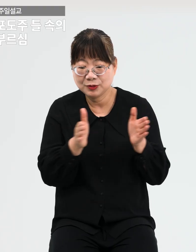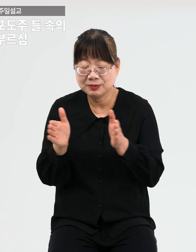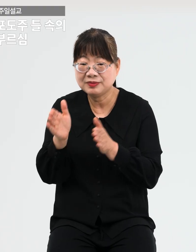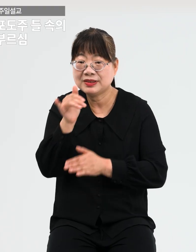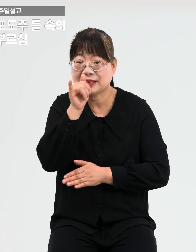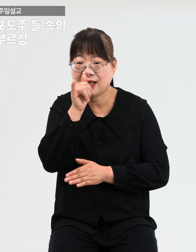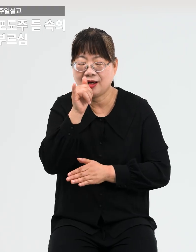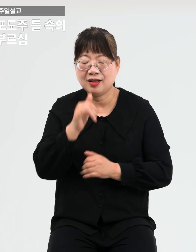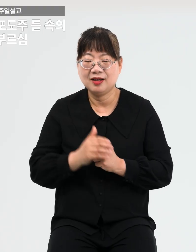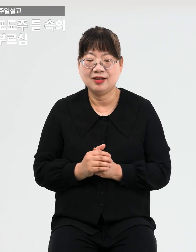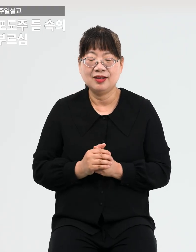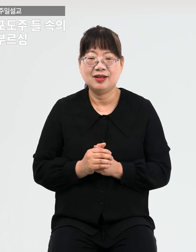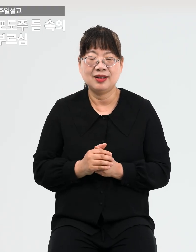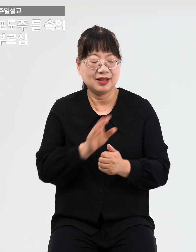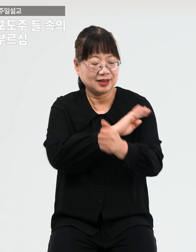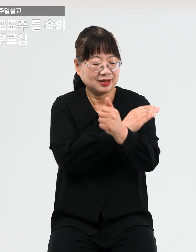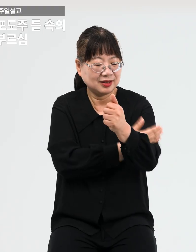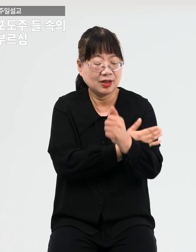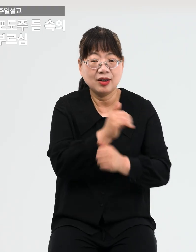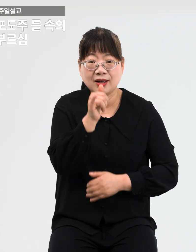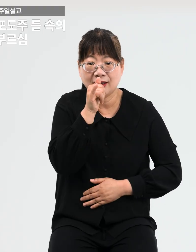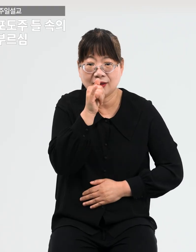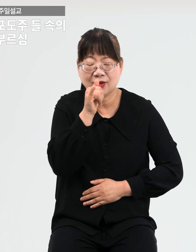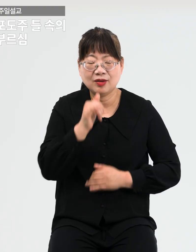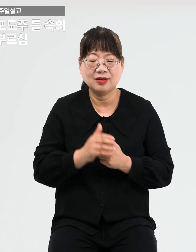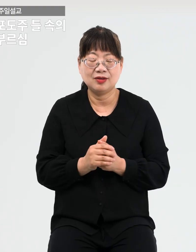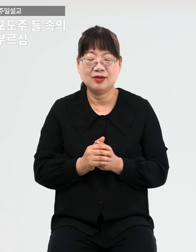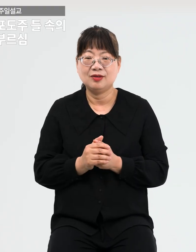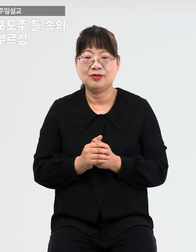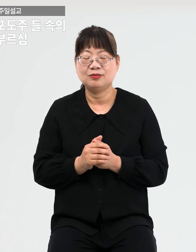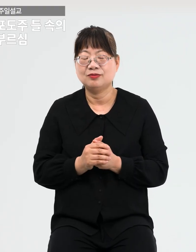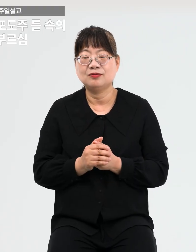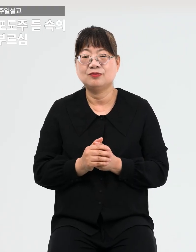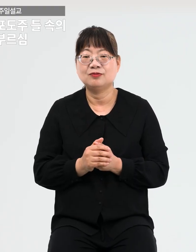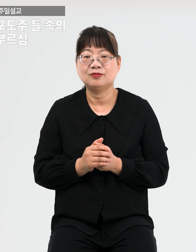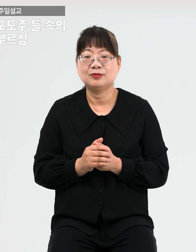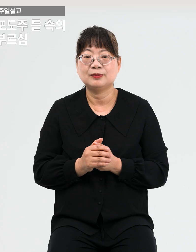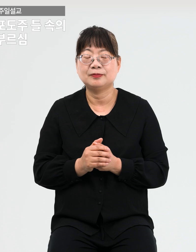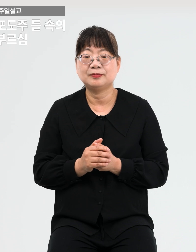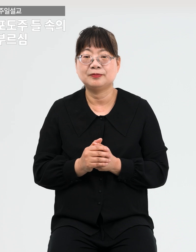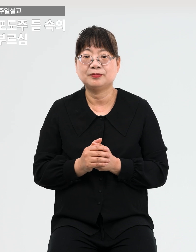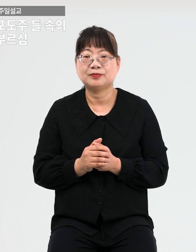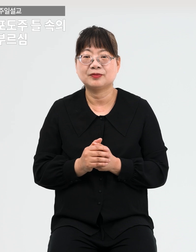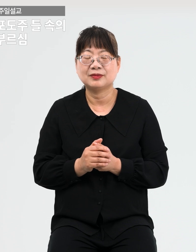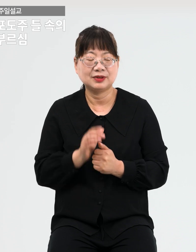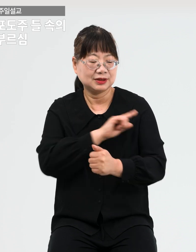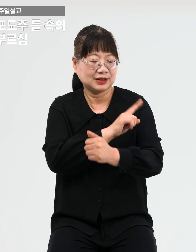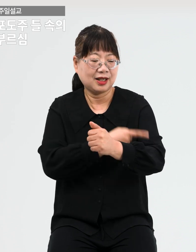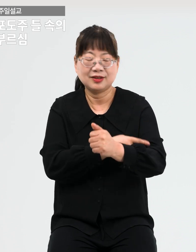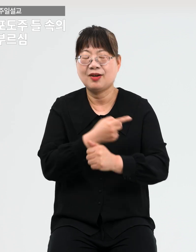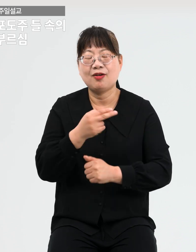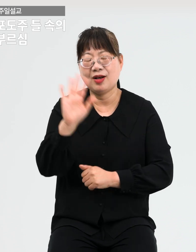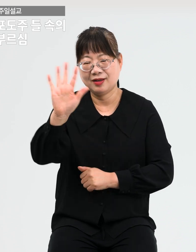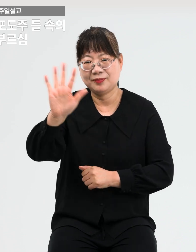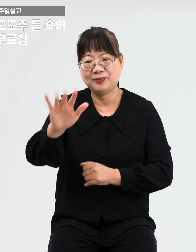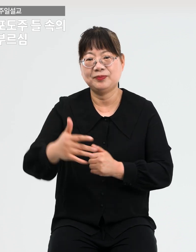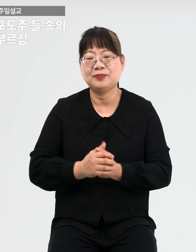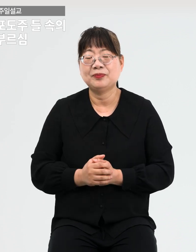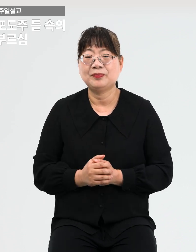준비됐냐, 얼마나 실력이 있고 얼마나 능력이 있느냐가 자격이 아니에요.